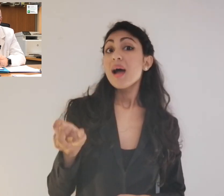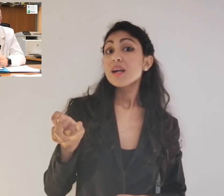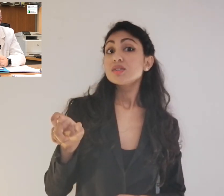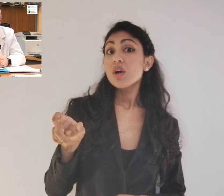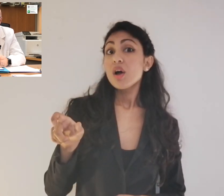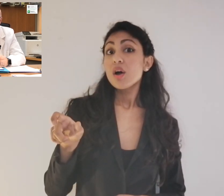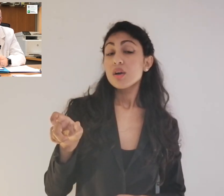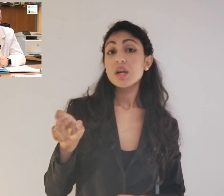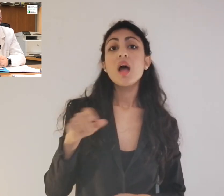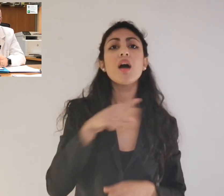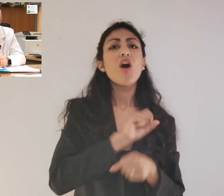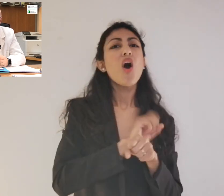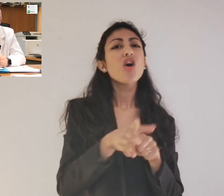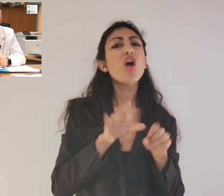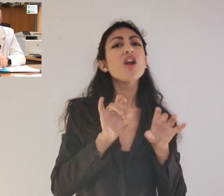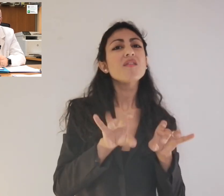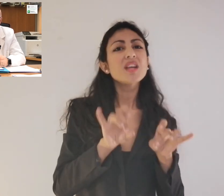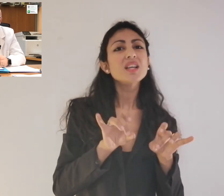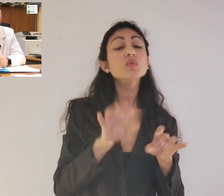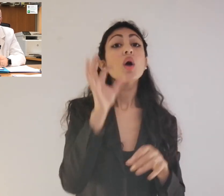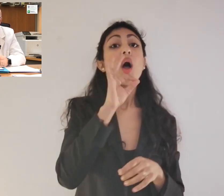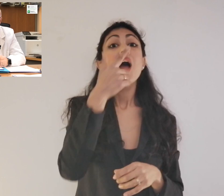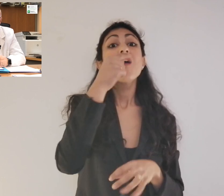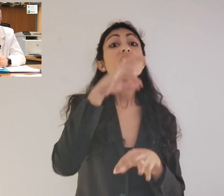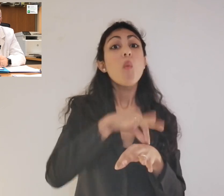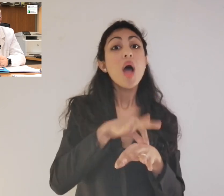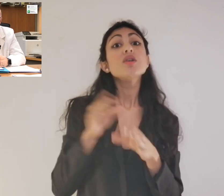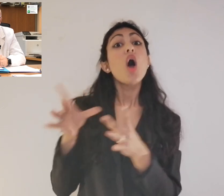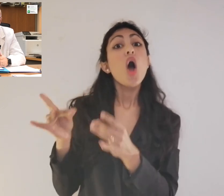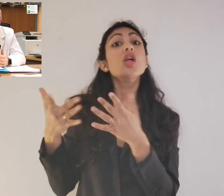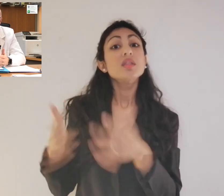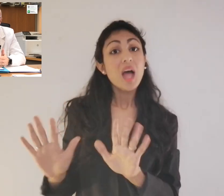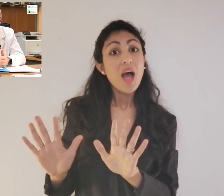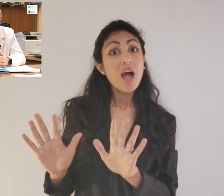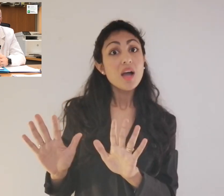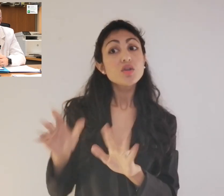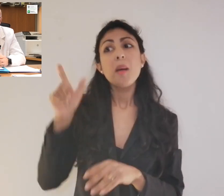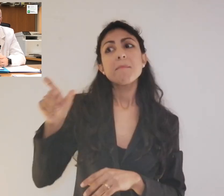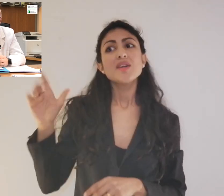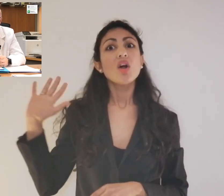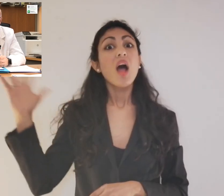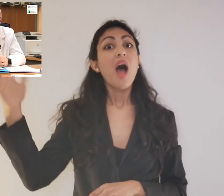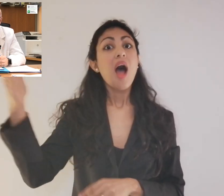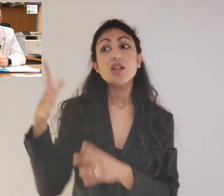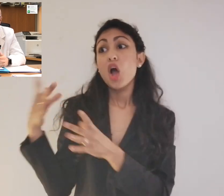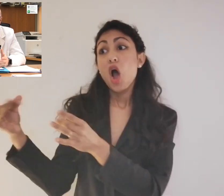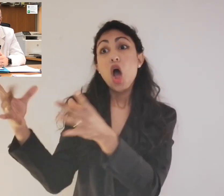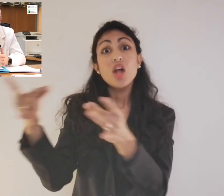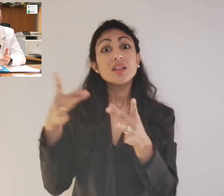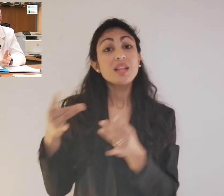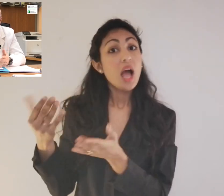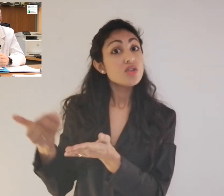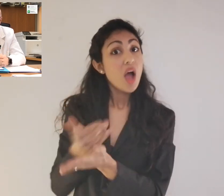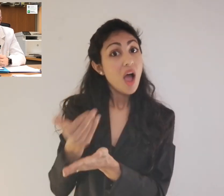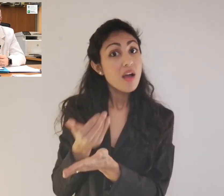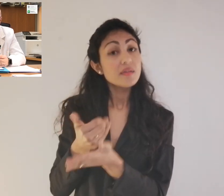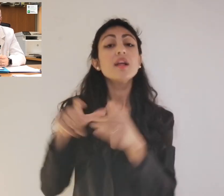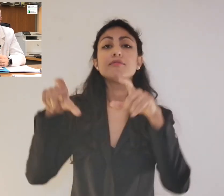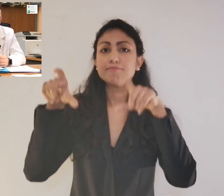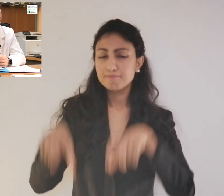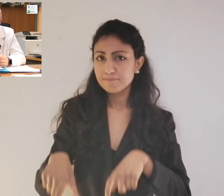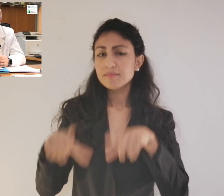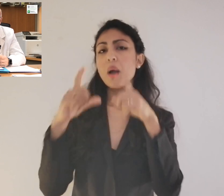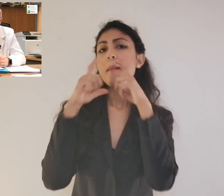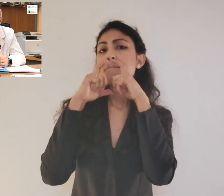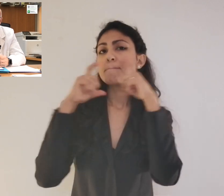devono essere proprio utilizzate come barriera per evitare di trasmettere ad altri un'infezione che può essere